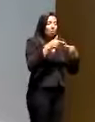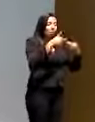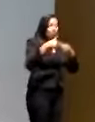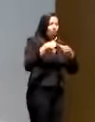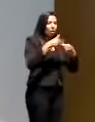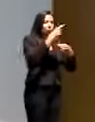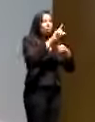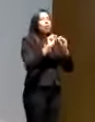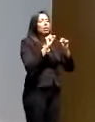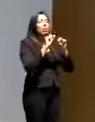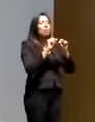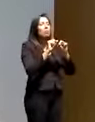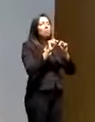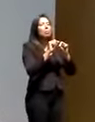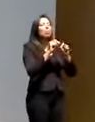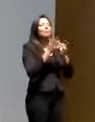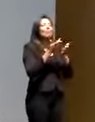para a inflação crônica.